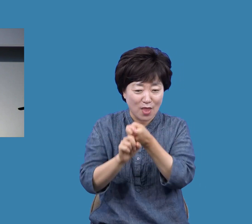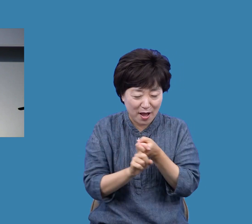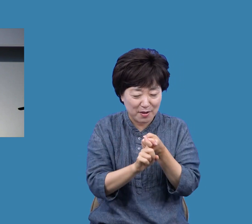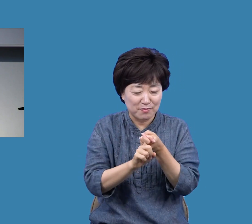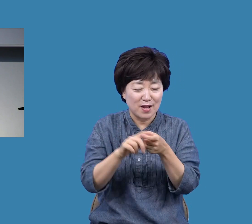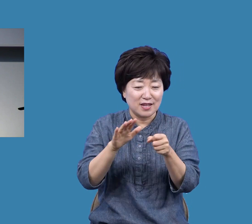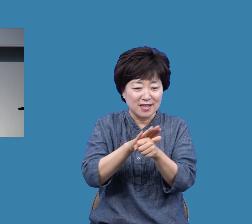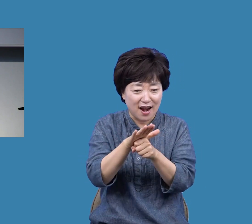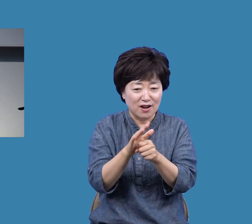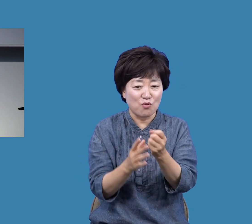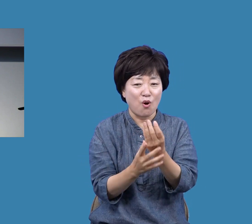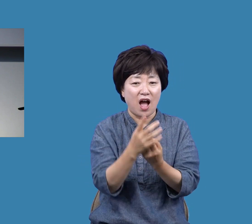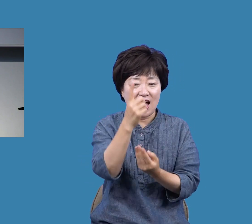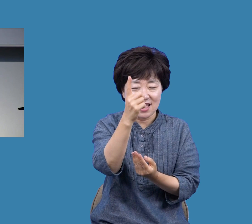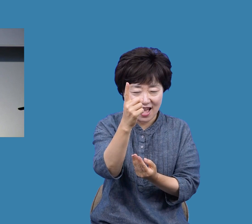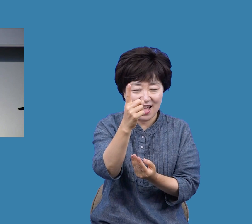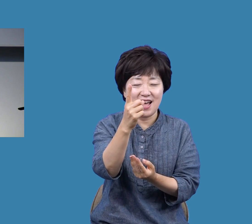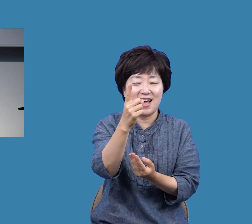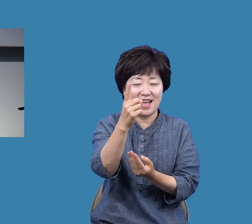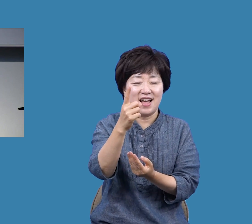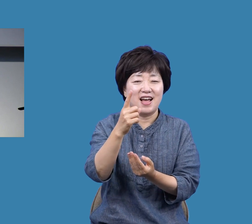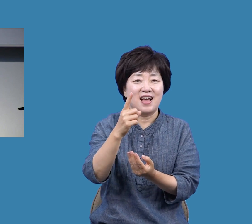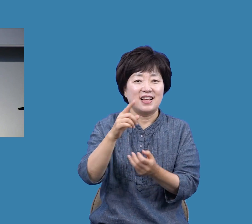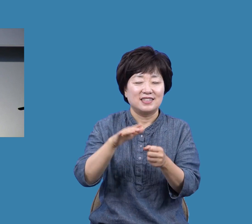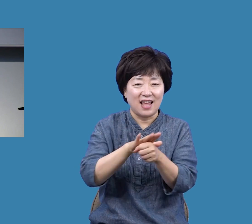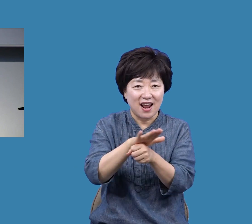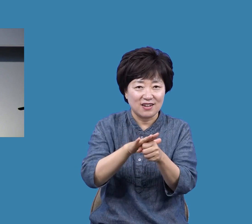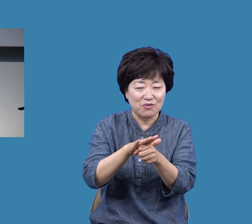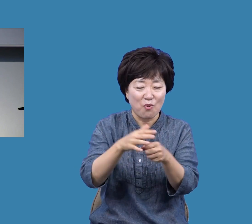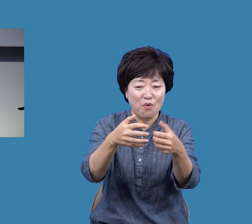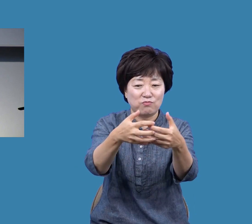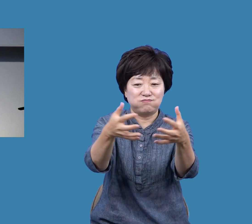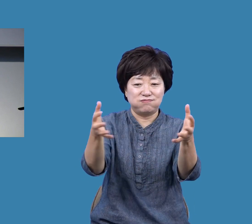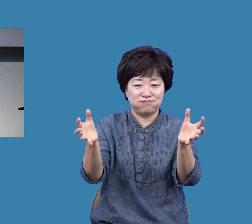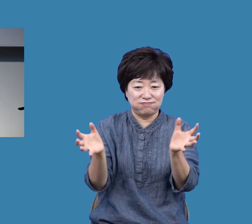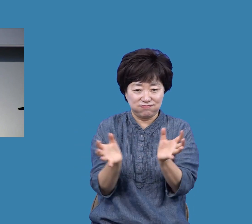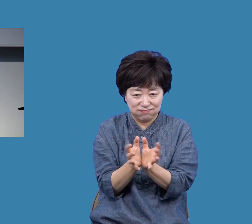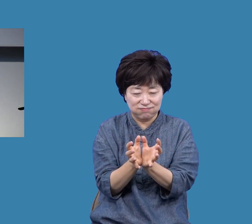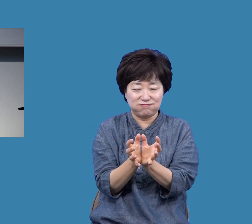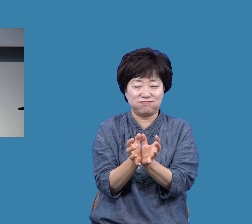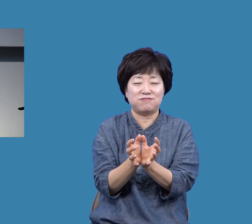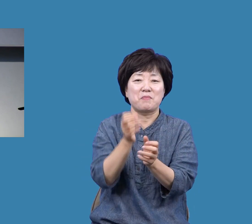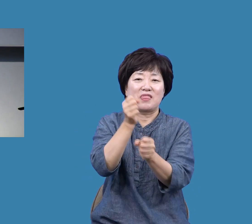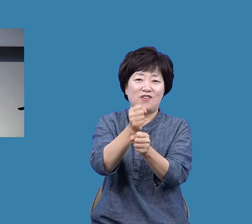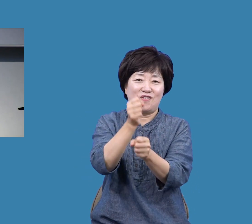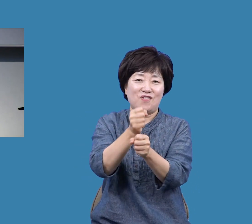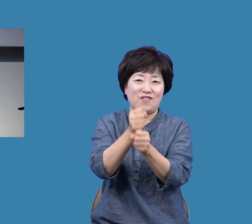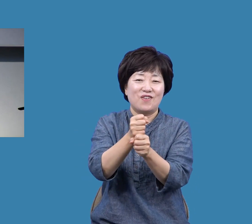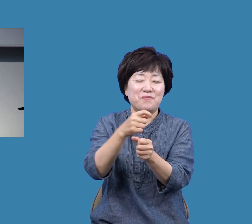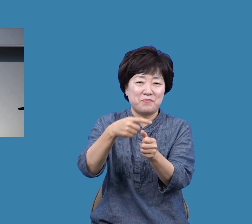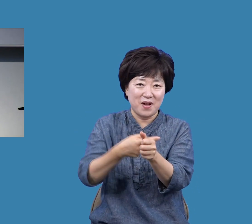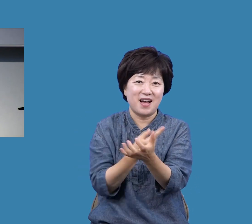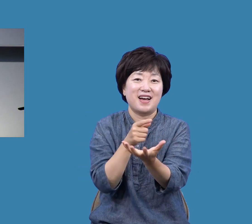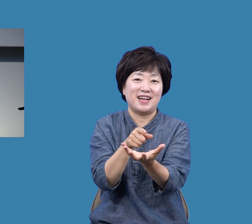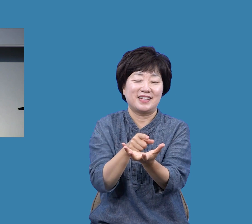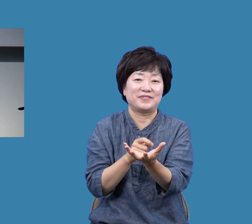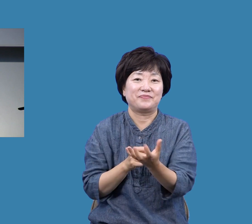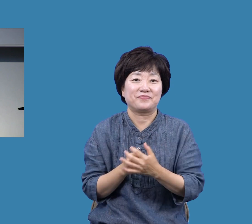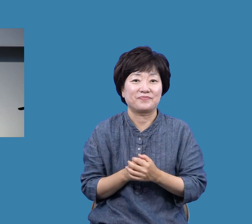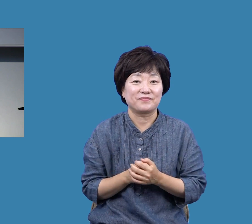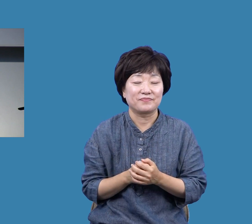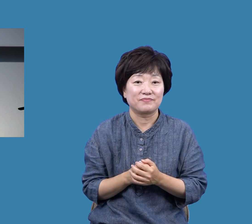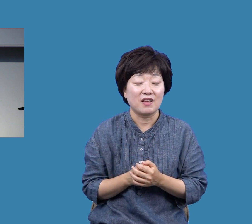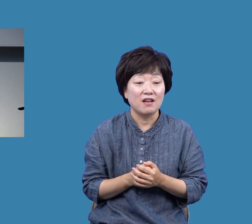이게 영으로 일하는 게 아니라는 거예요. 그런데 많은 경우 착각하는 게 뭐냐면 어떤 신비한 것을